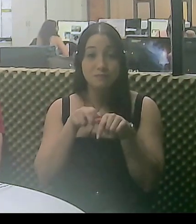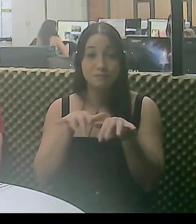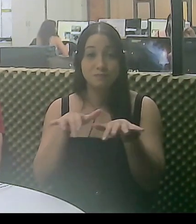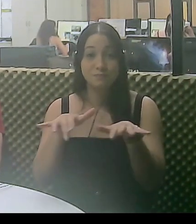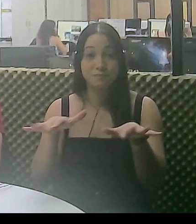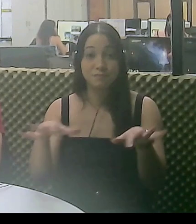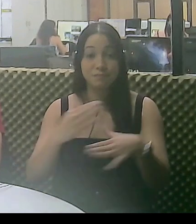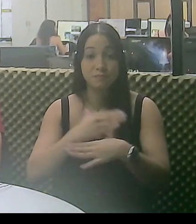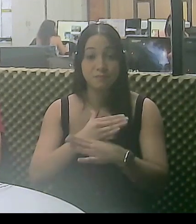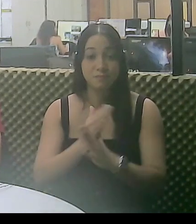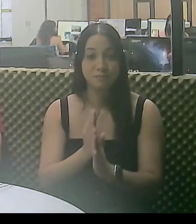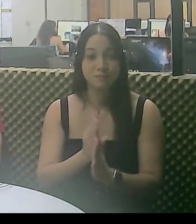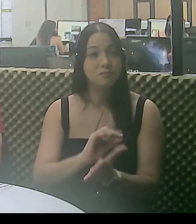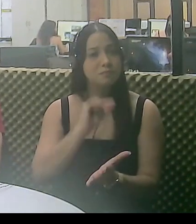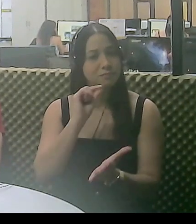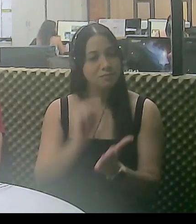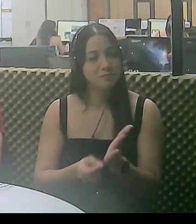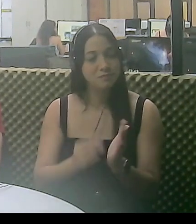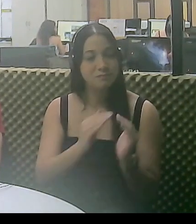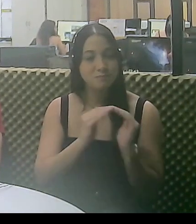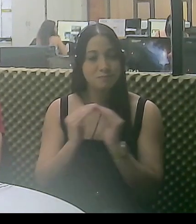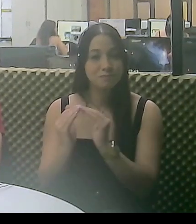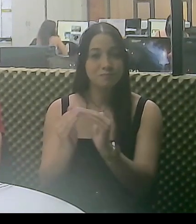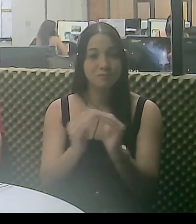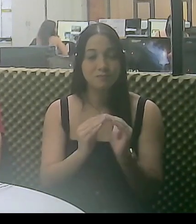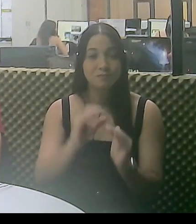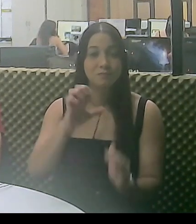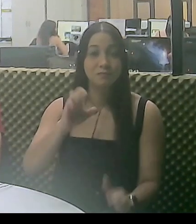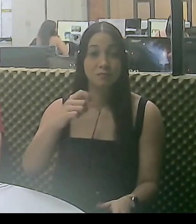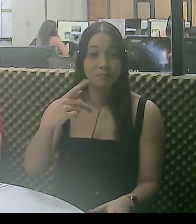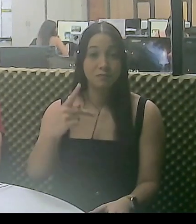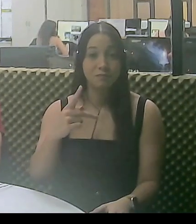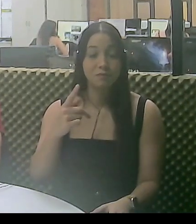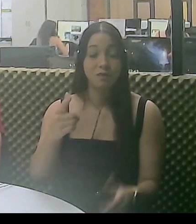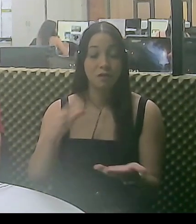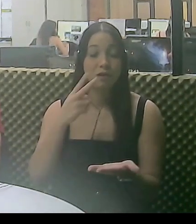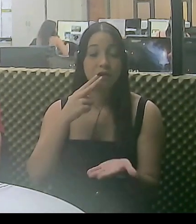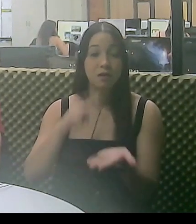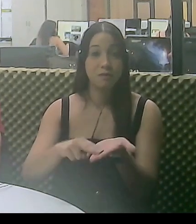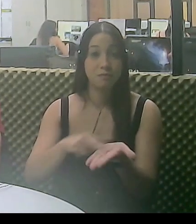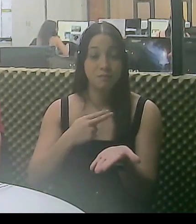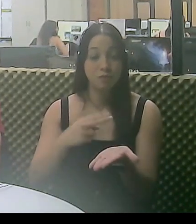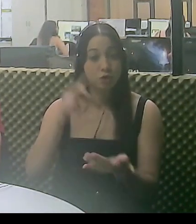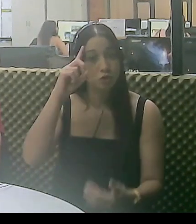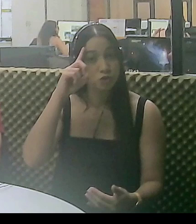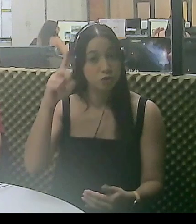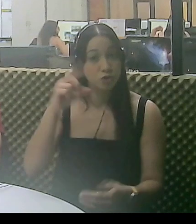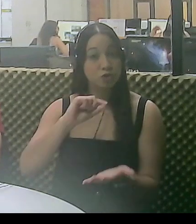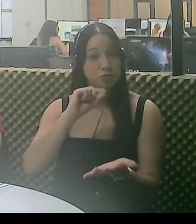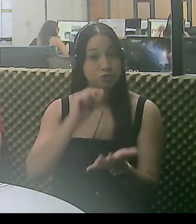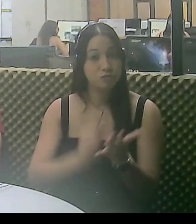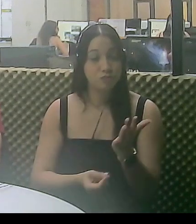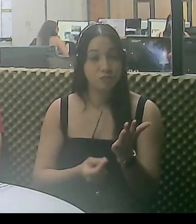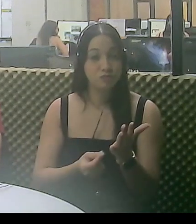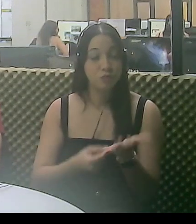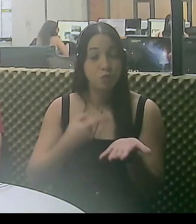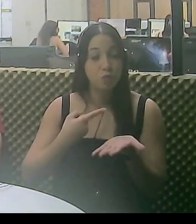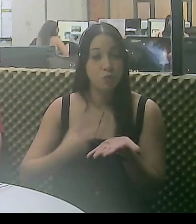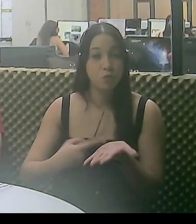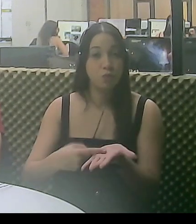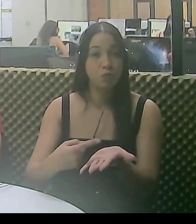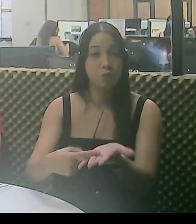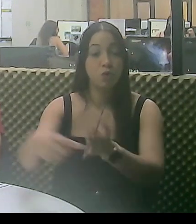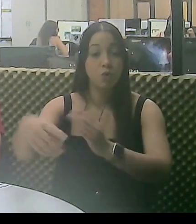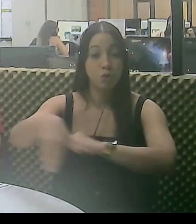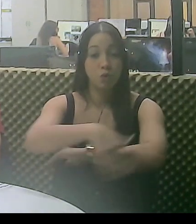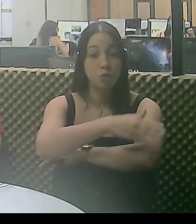antigo Glória, para fornecimento regular de água. Para a realização do cadastro, os moradores do Elison Prieto receberam uma carta